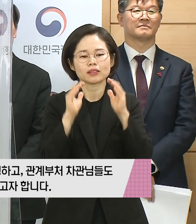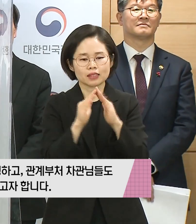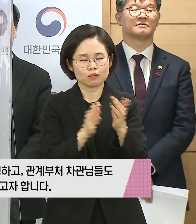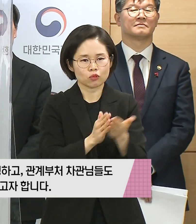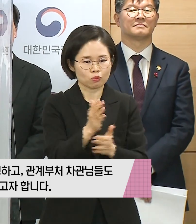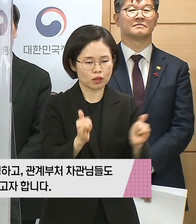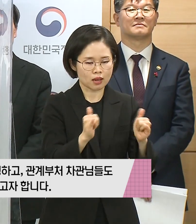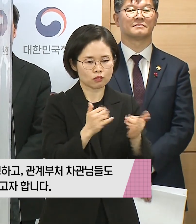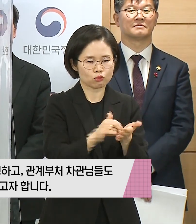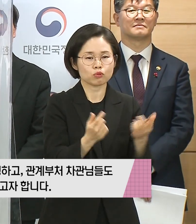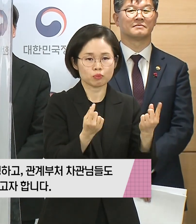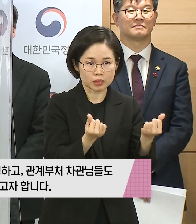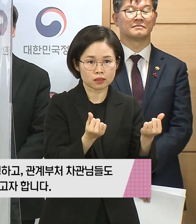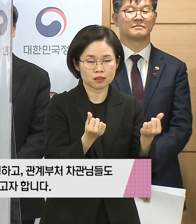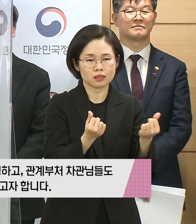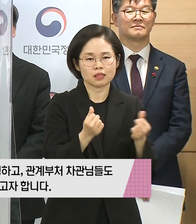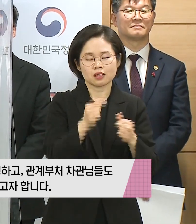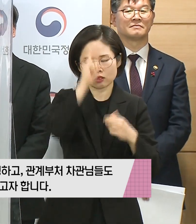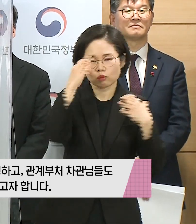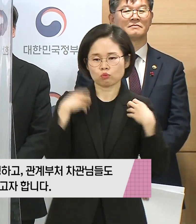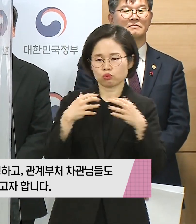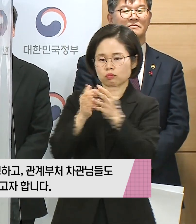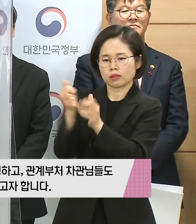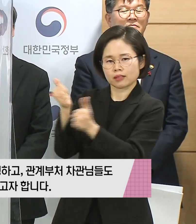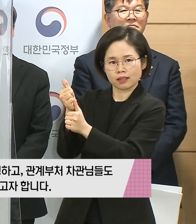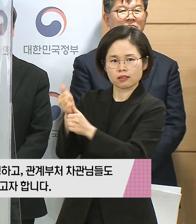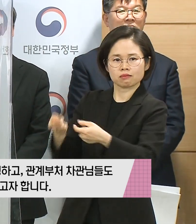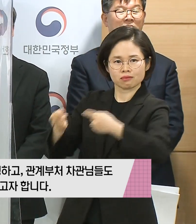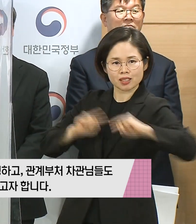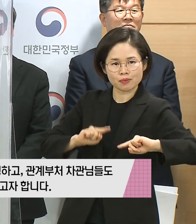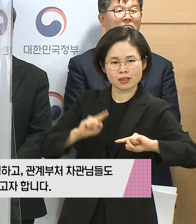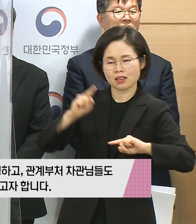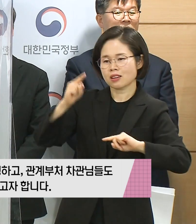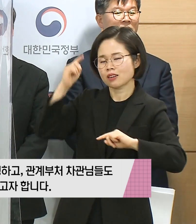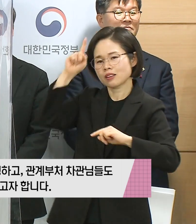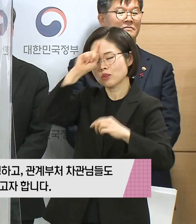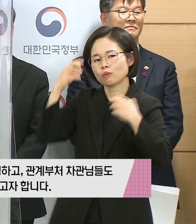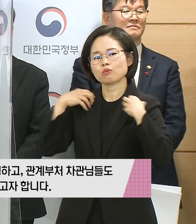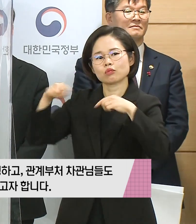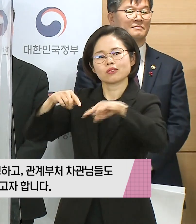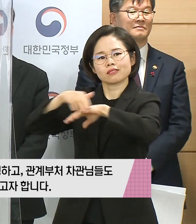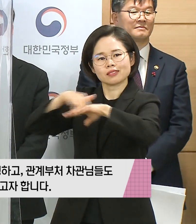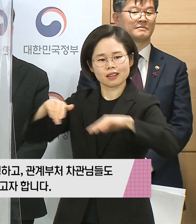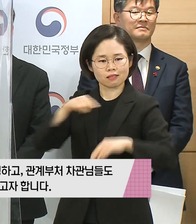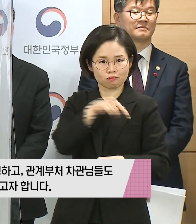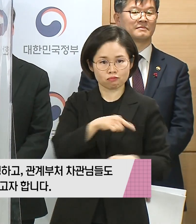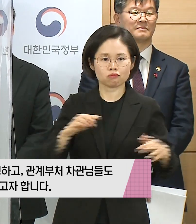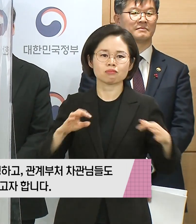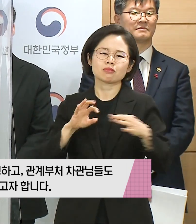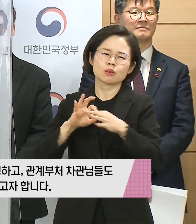구성하고 관계부처 차관님들도 참여하여 정부 정책과 유기적으로 연계하고자 합니다.